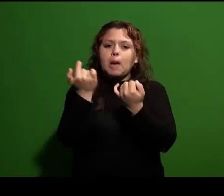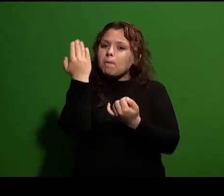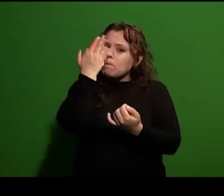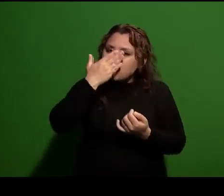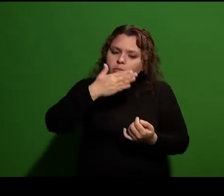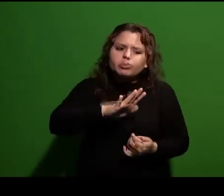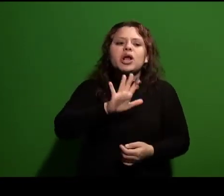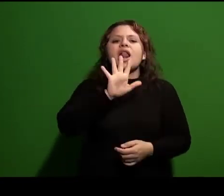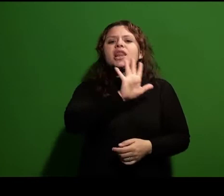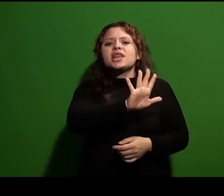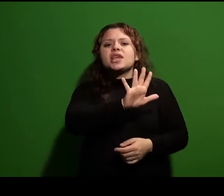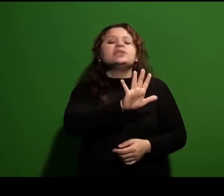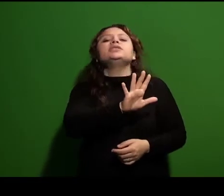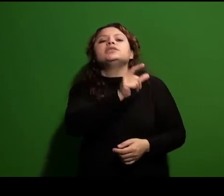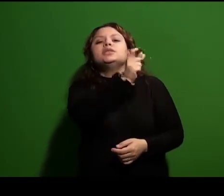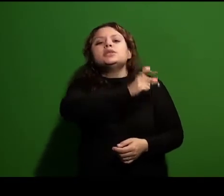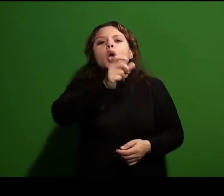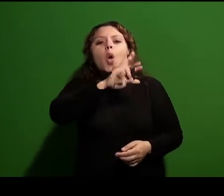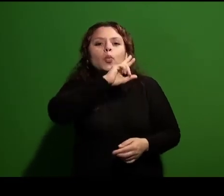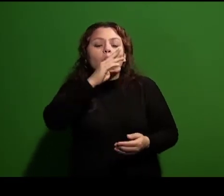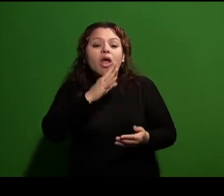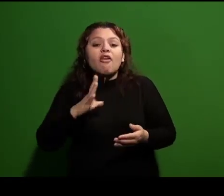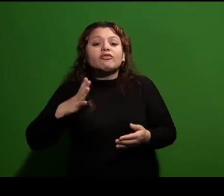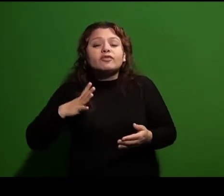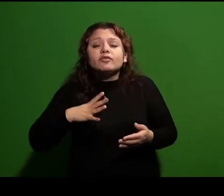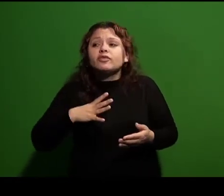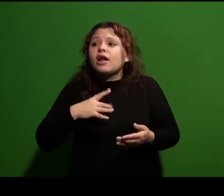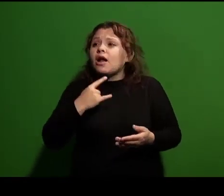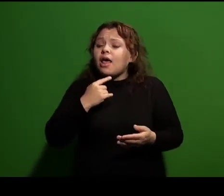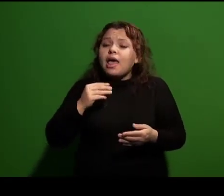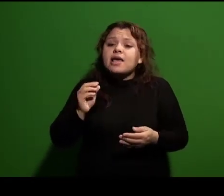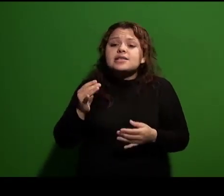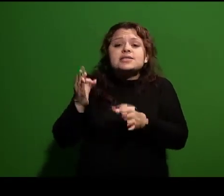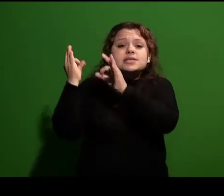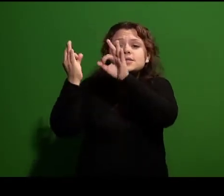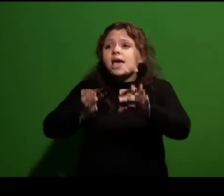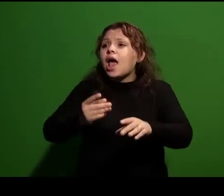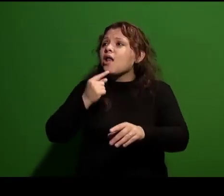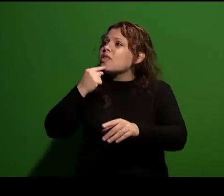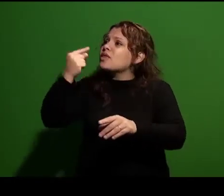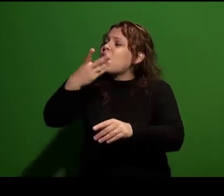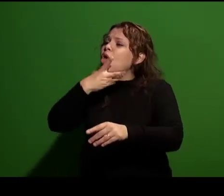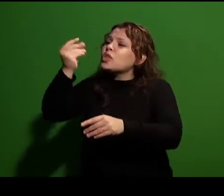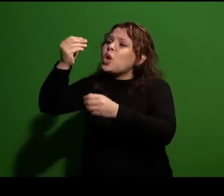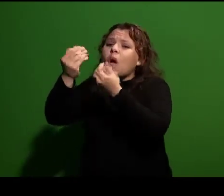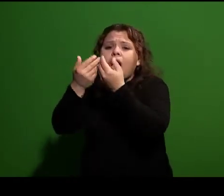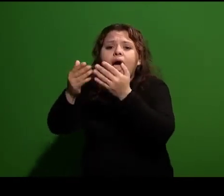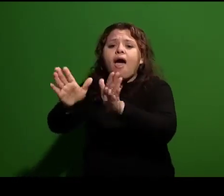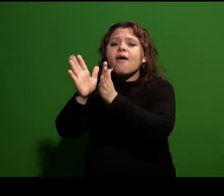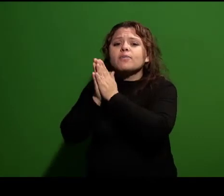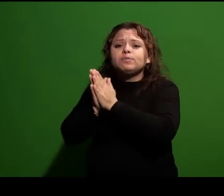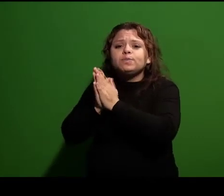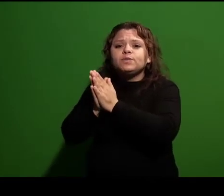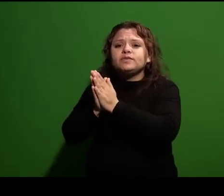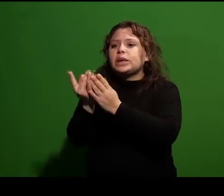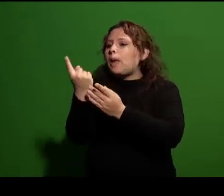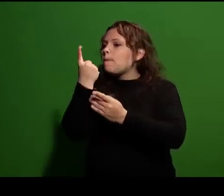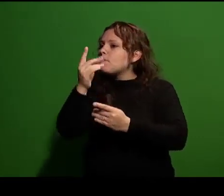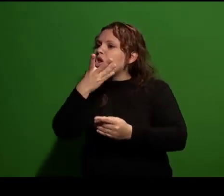diciendo: Señor, Señor, ábrenos. Mas respondiendo él dijo: De cierto os digo que no os